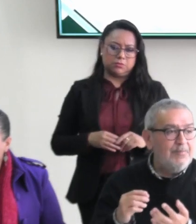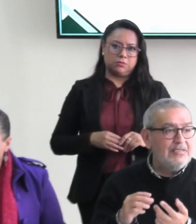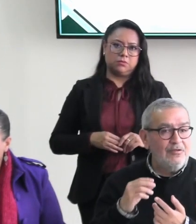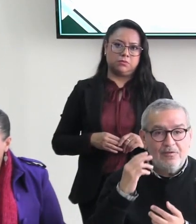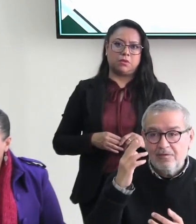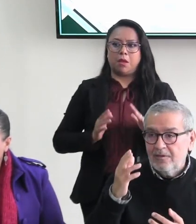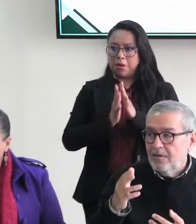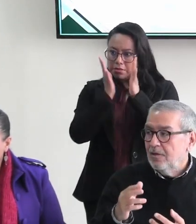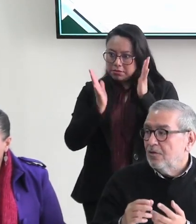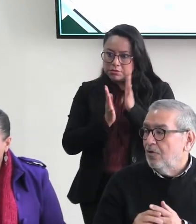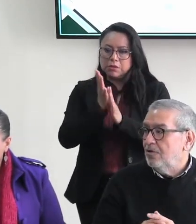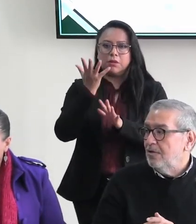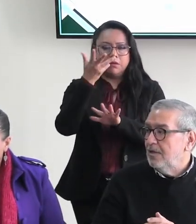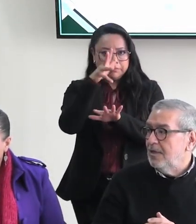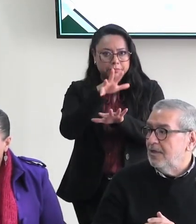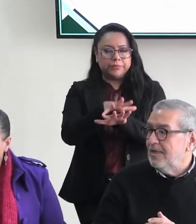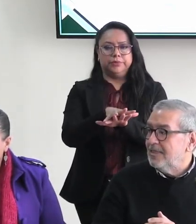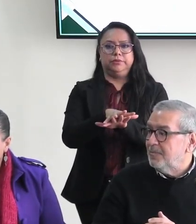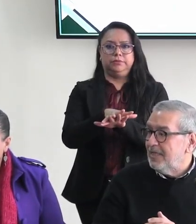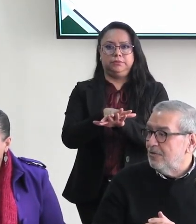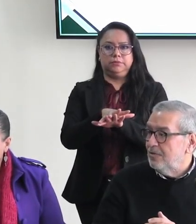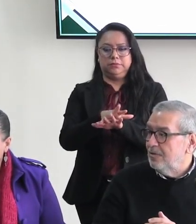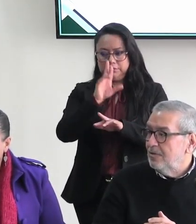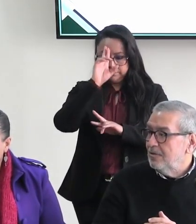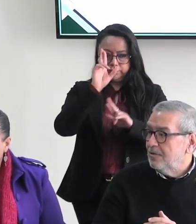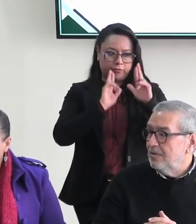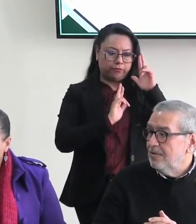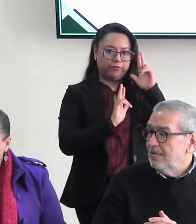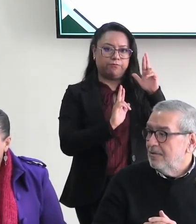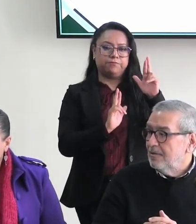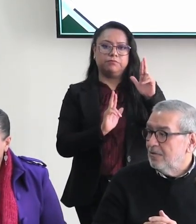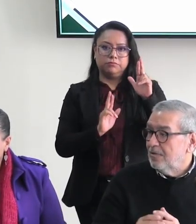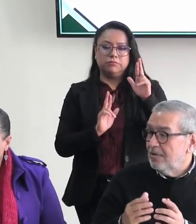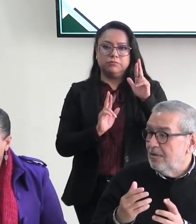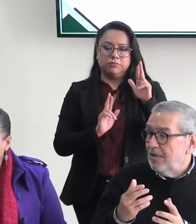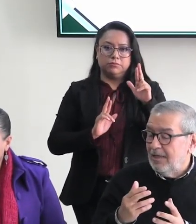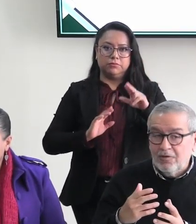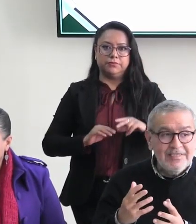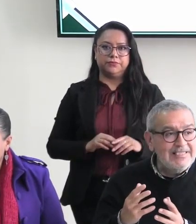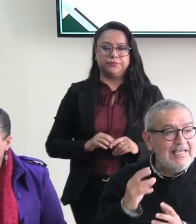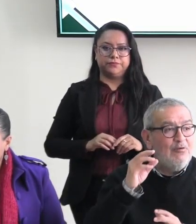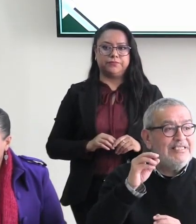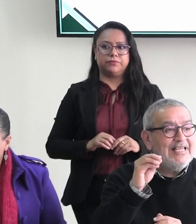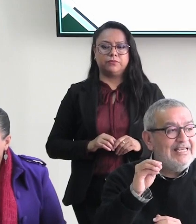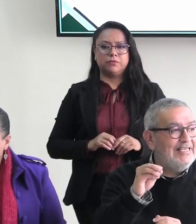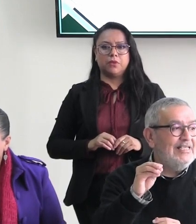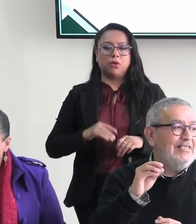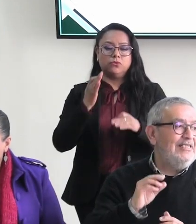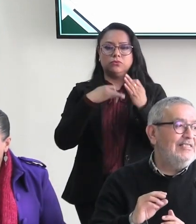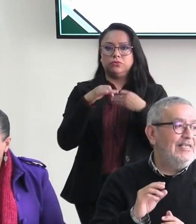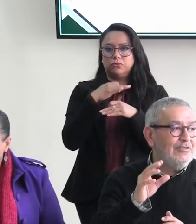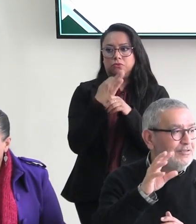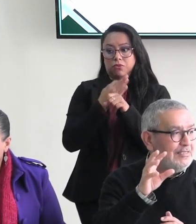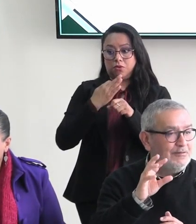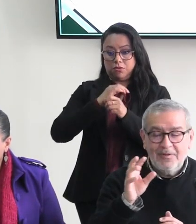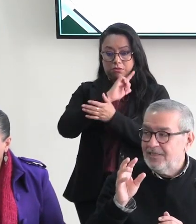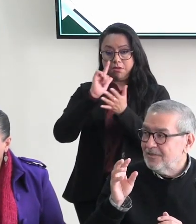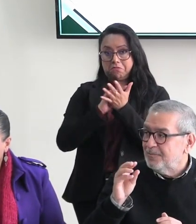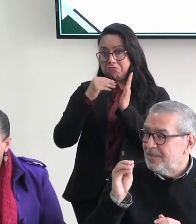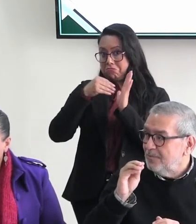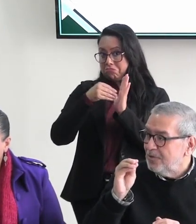participación, con respeto, con cosas que no están en las leyes.